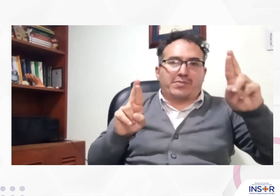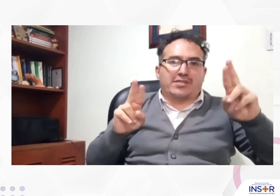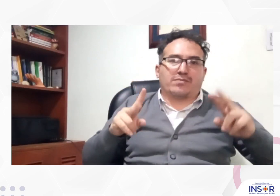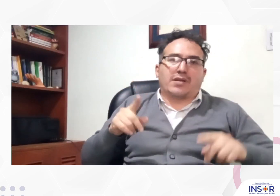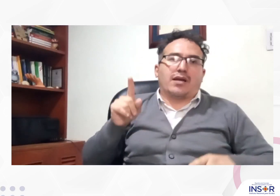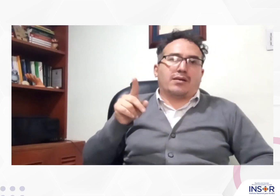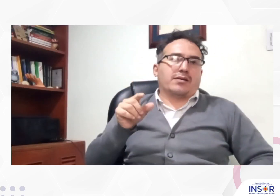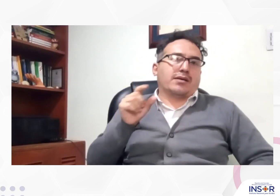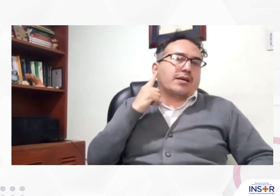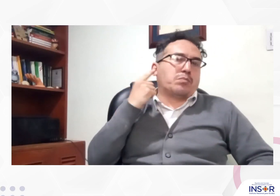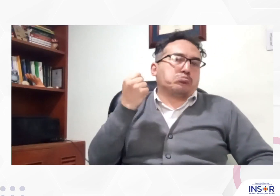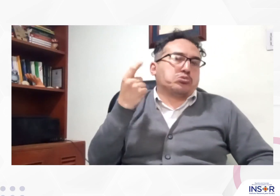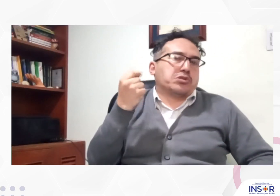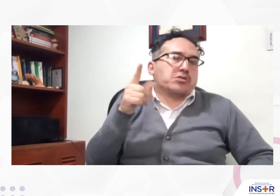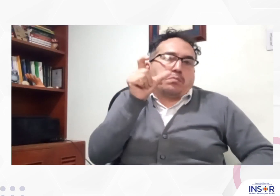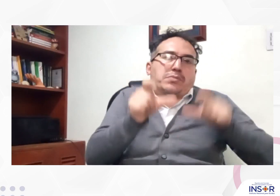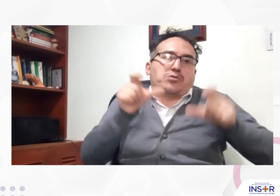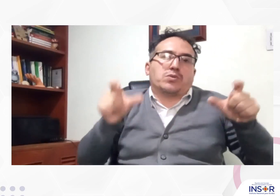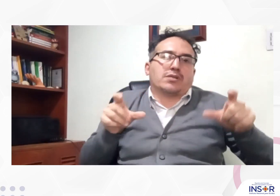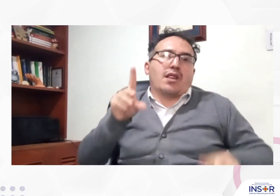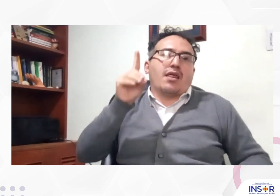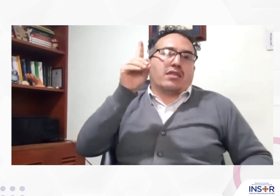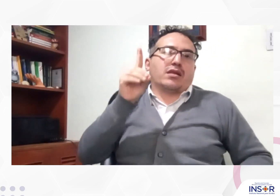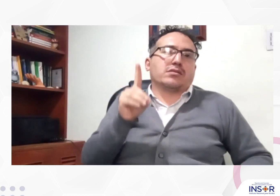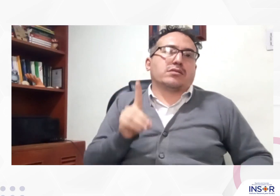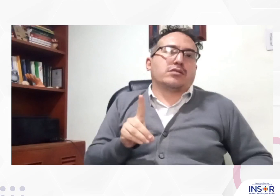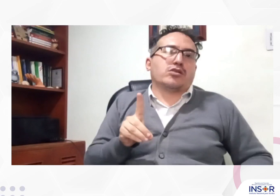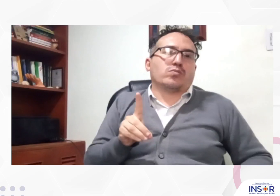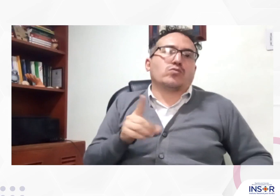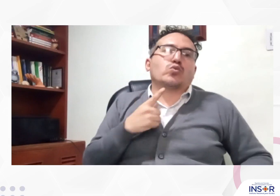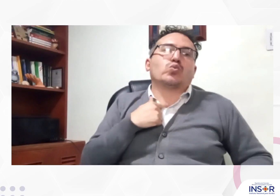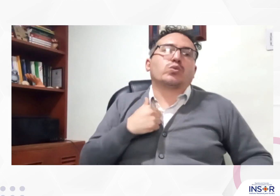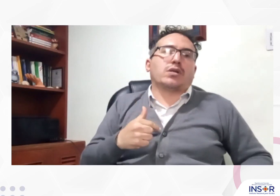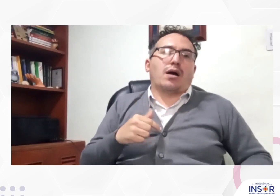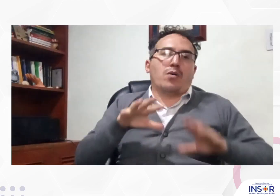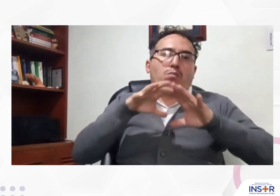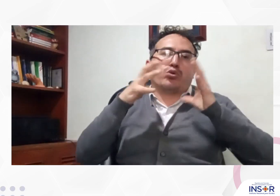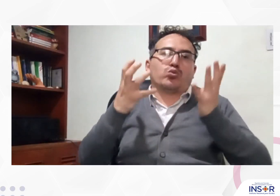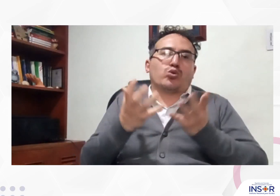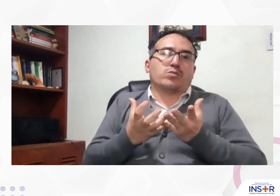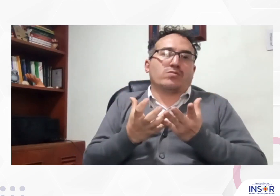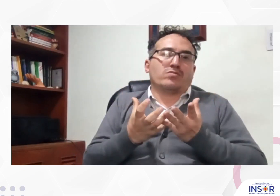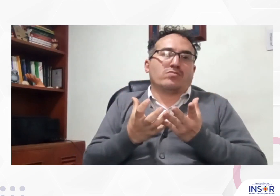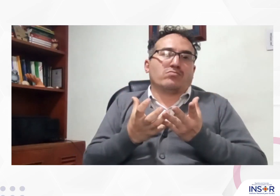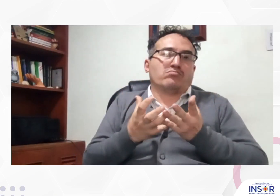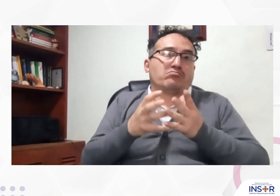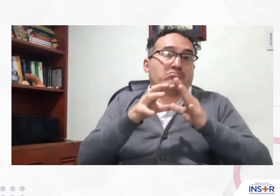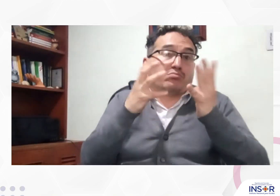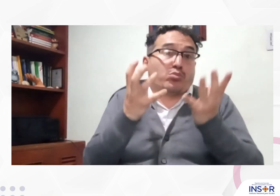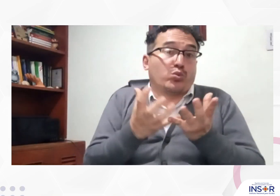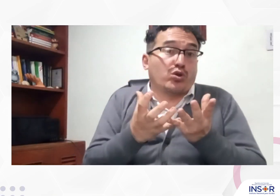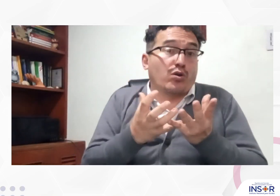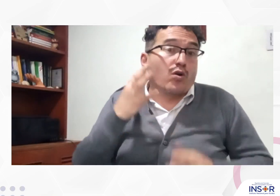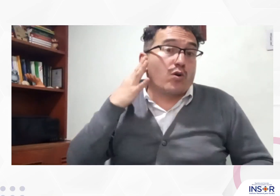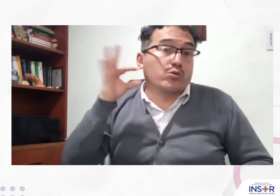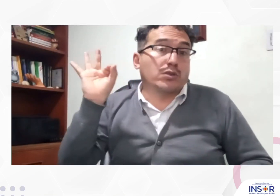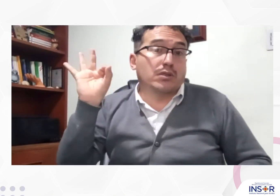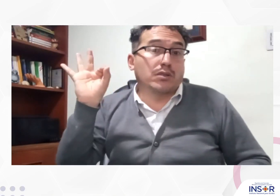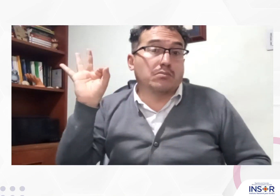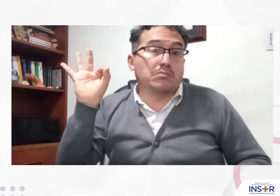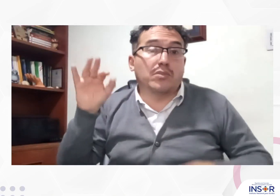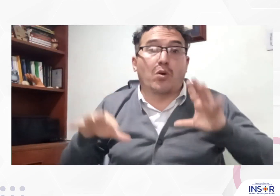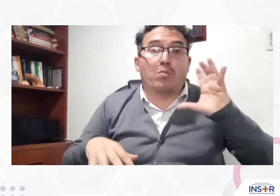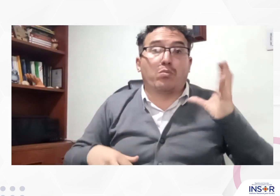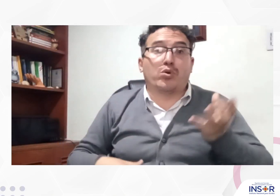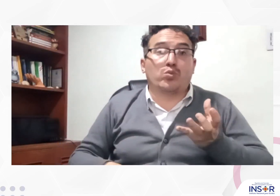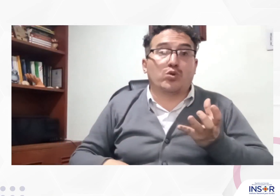rechaza, sino es ese respeto también a esa experiencia que tendría una persona hipoacústica en decidir en qué mundo quiere habitar y en qué